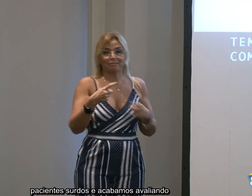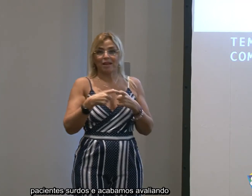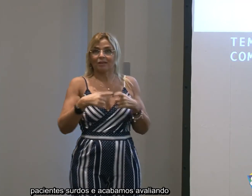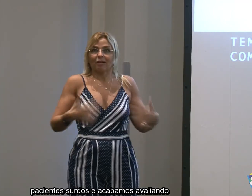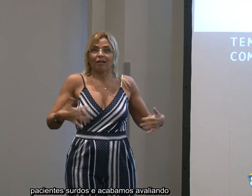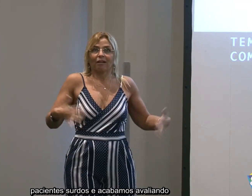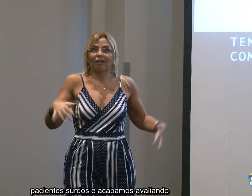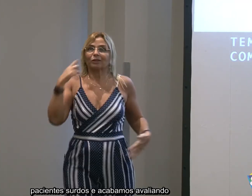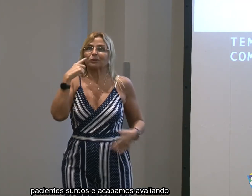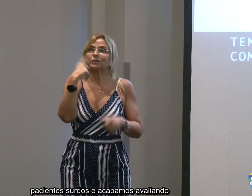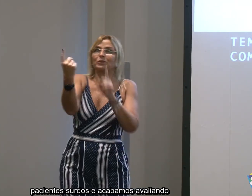gente acaba